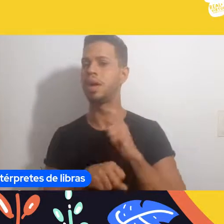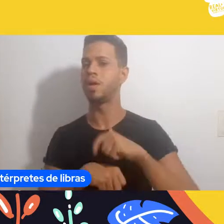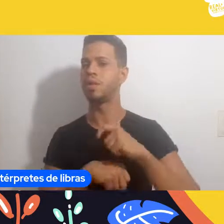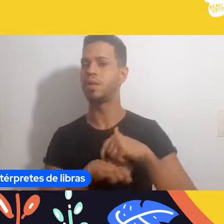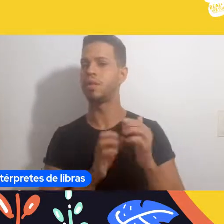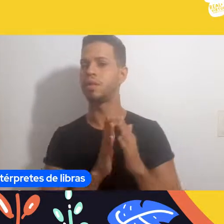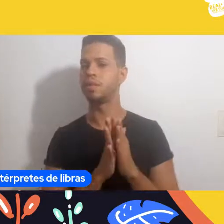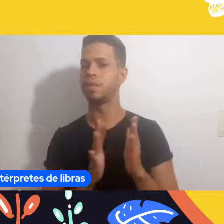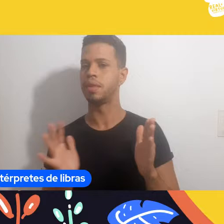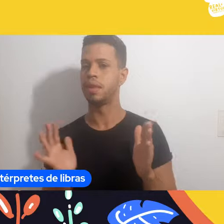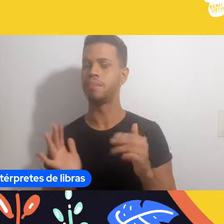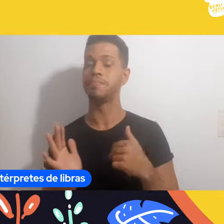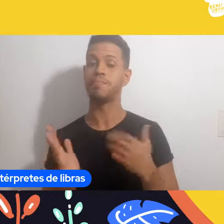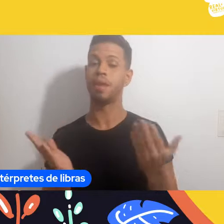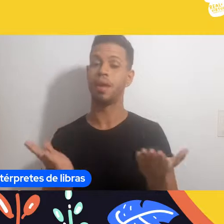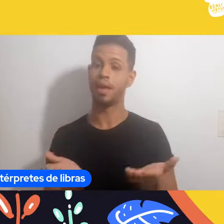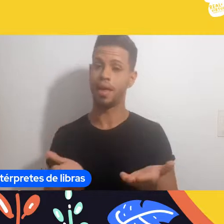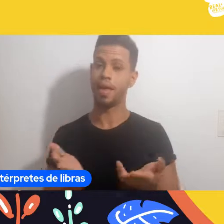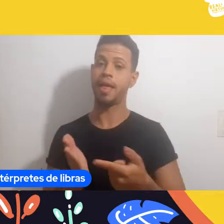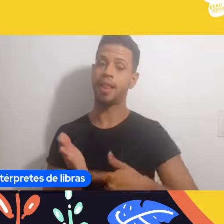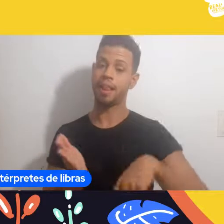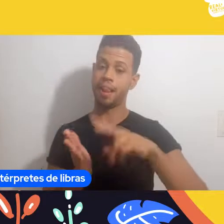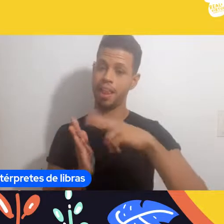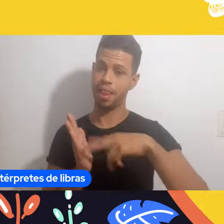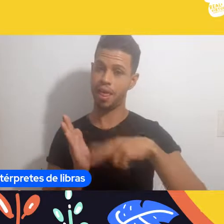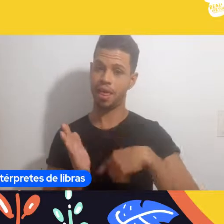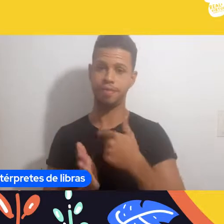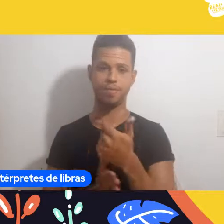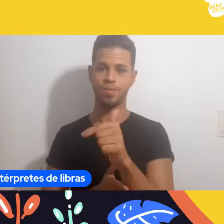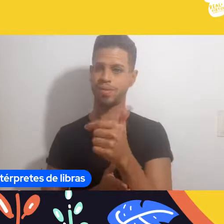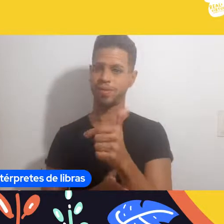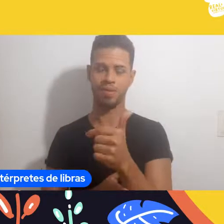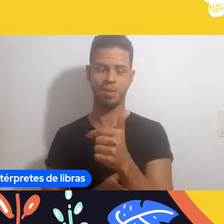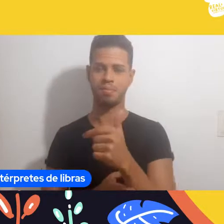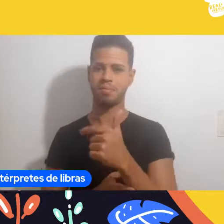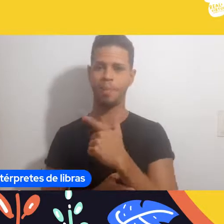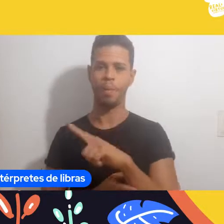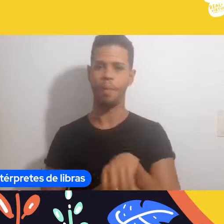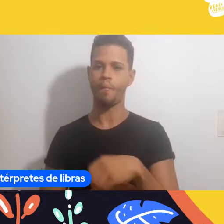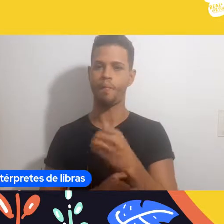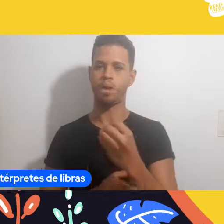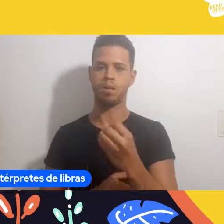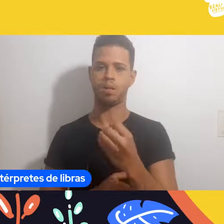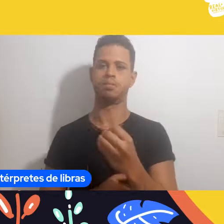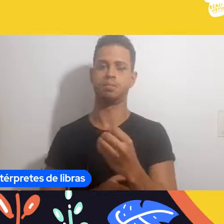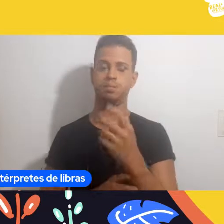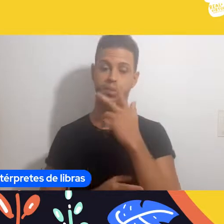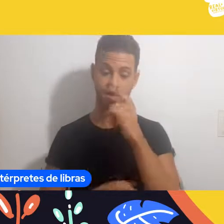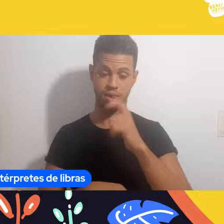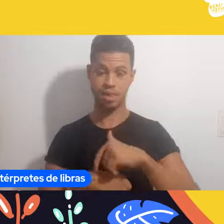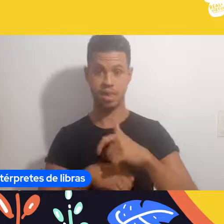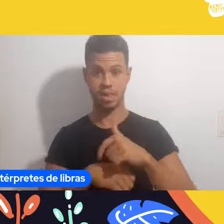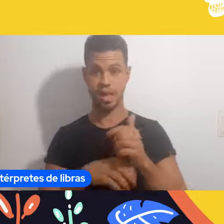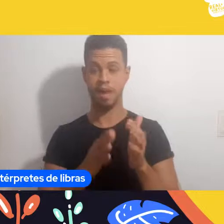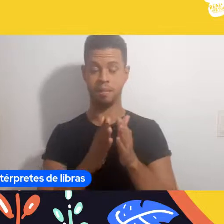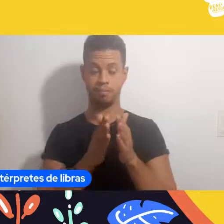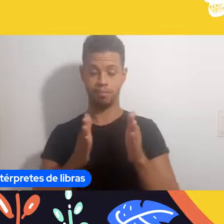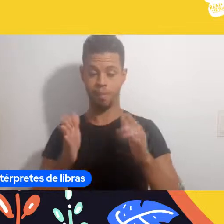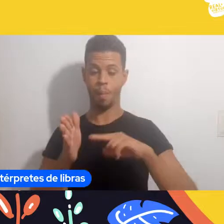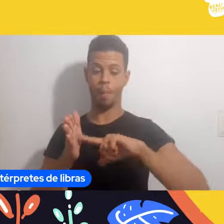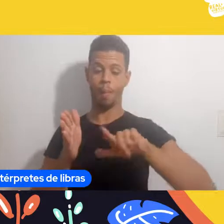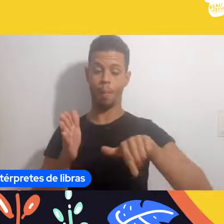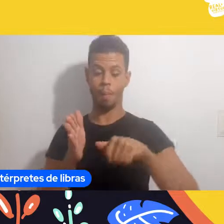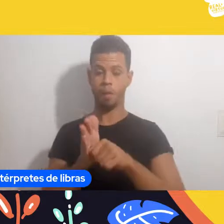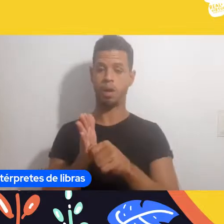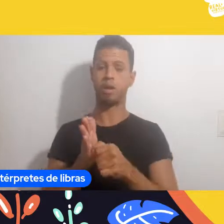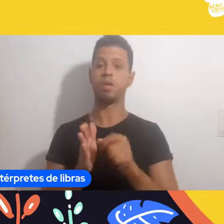aqui que não temos mais esses tempos vazios. E são esses tempos vazios que enriquecem